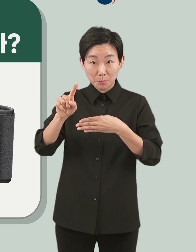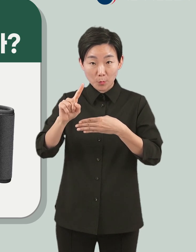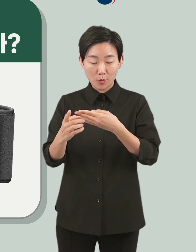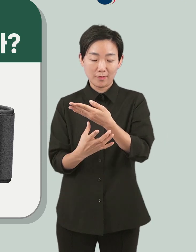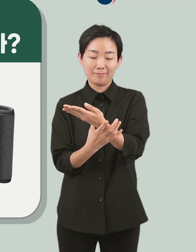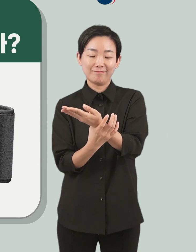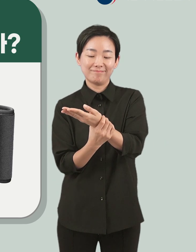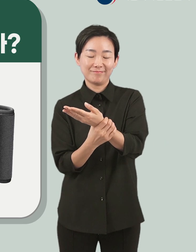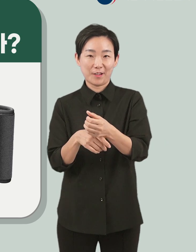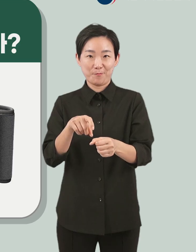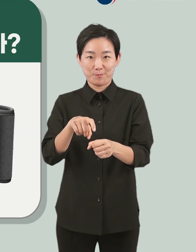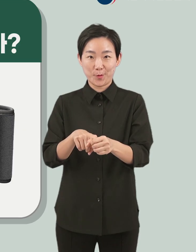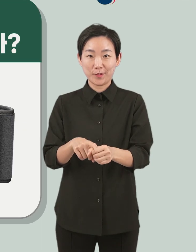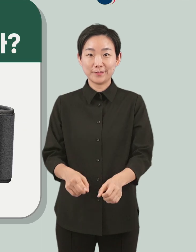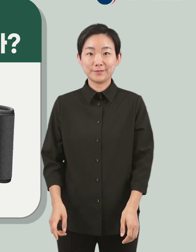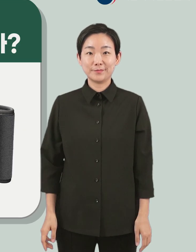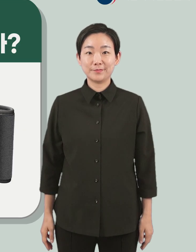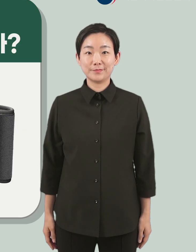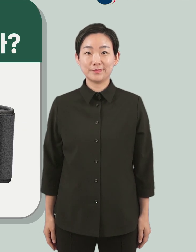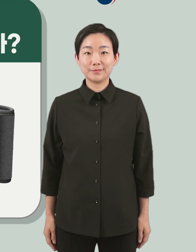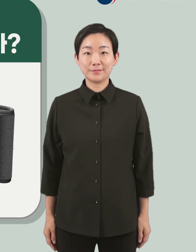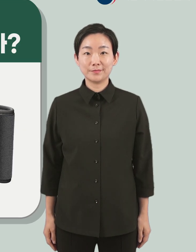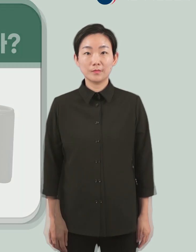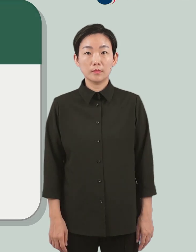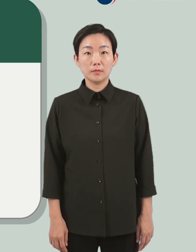착용하는 커프가 연결되어 있습니다.